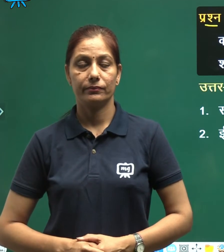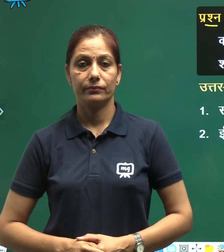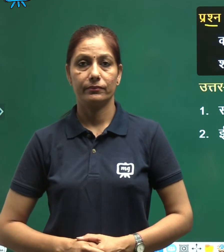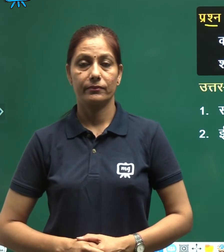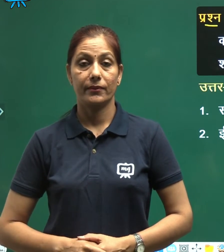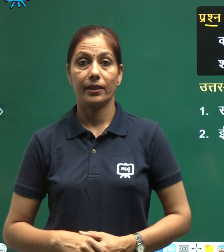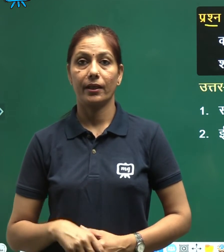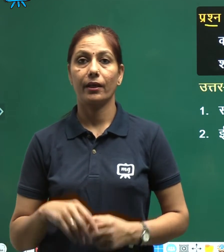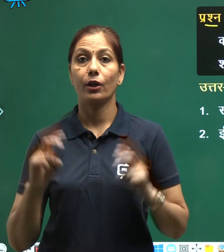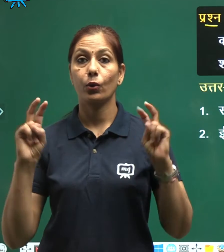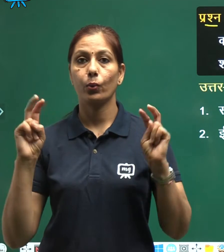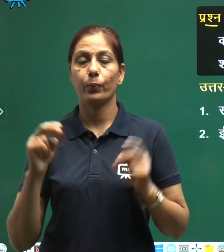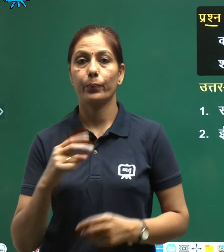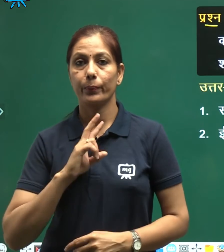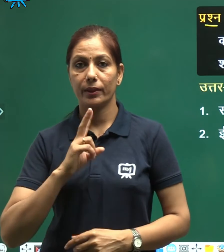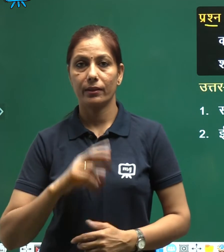शीर्षक बताइए।